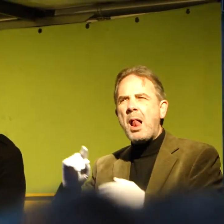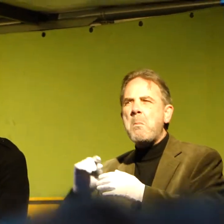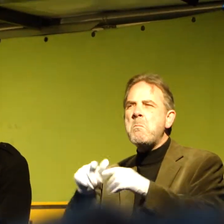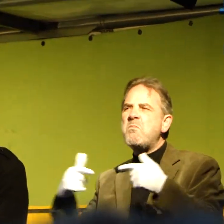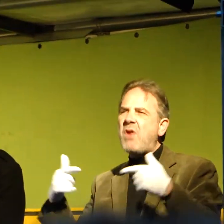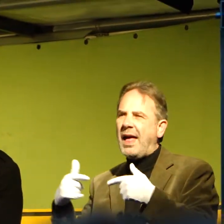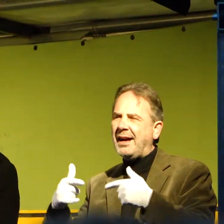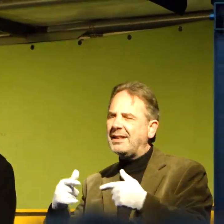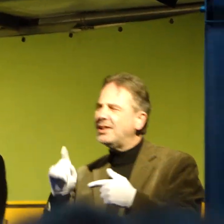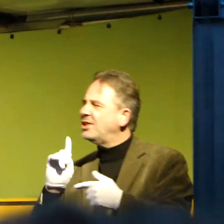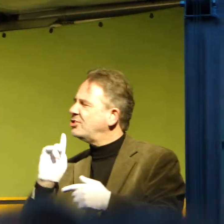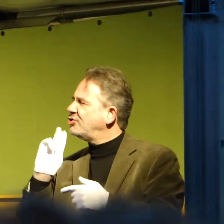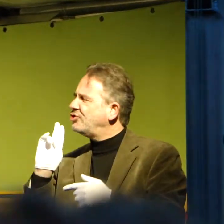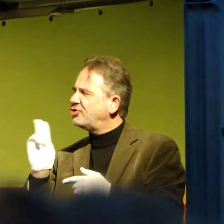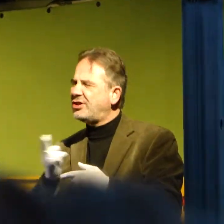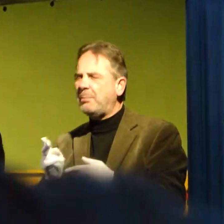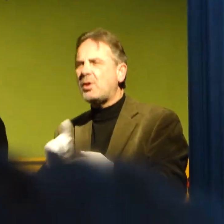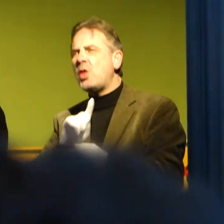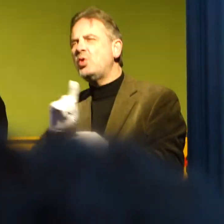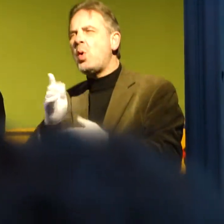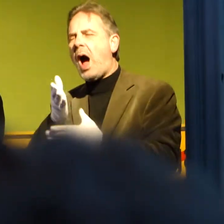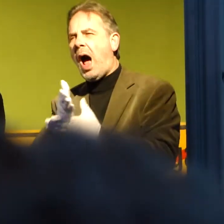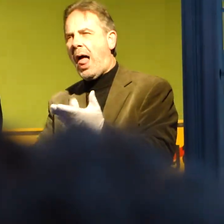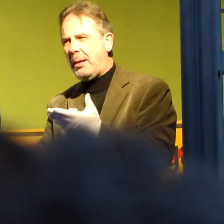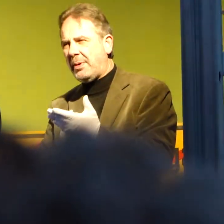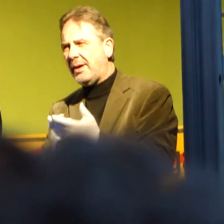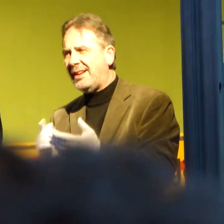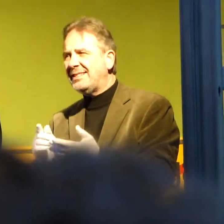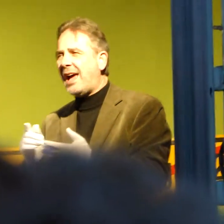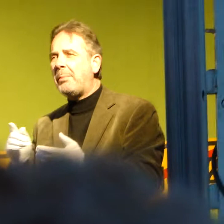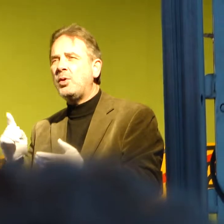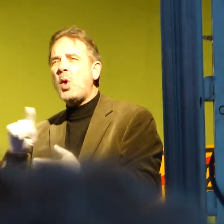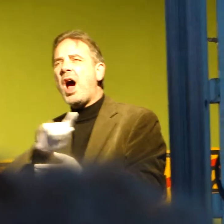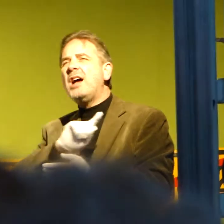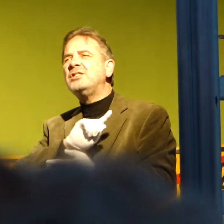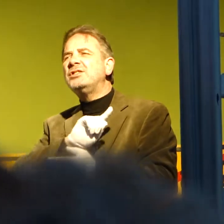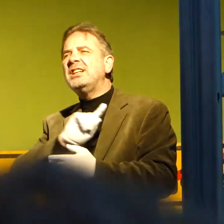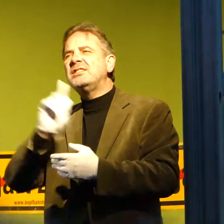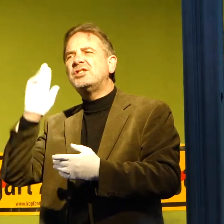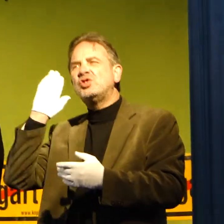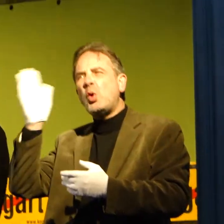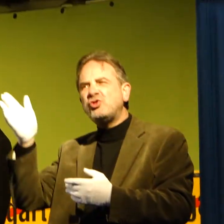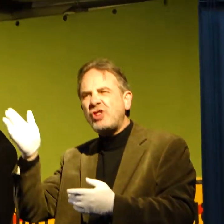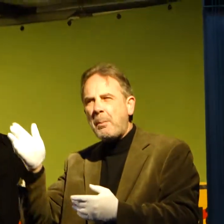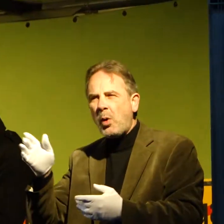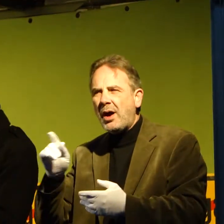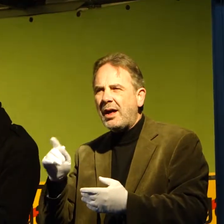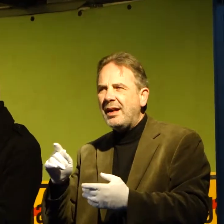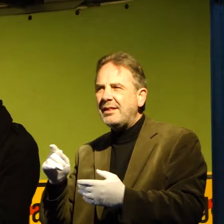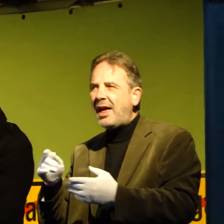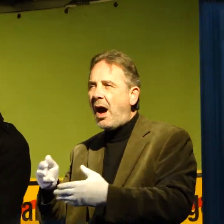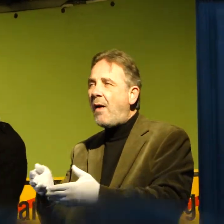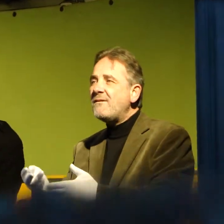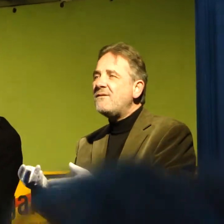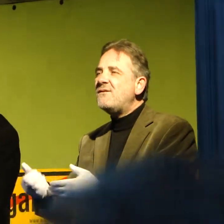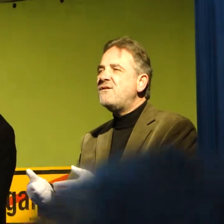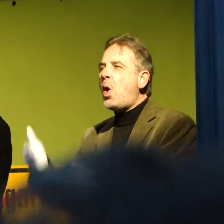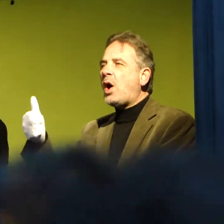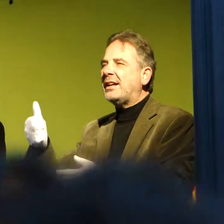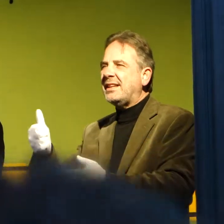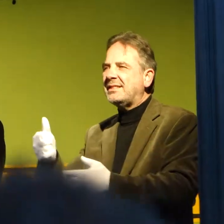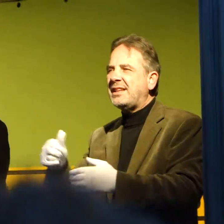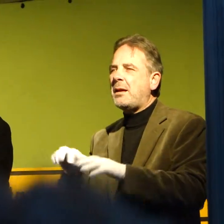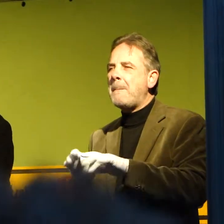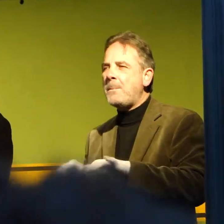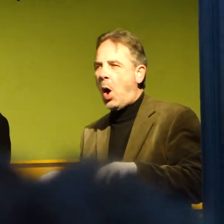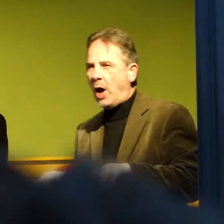halbe Wahrheit. Was sie haben, ist nur die Zustimmung der vorgesetzten Behörde, nicht die der beamteten Fachleute. Schon